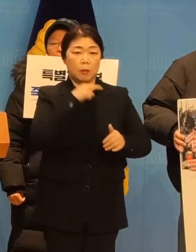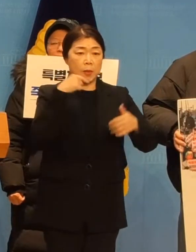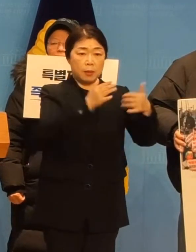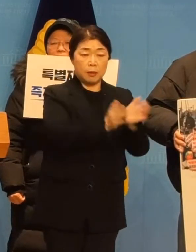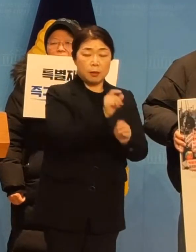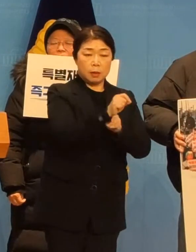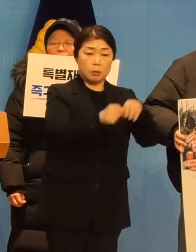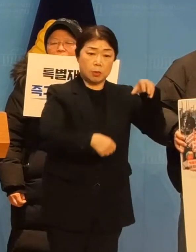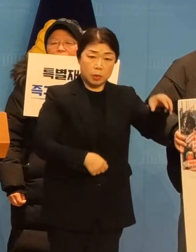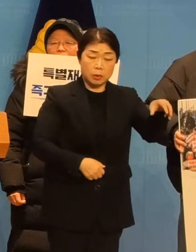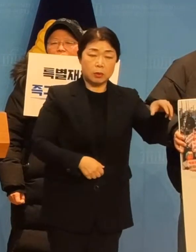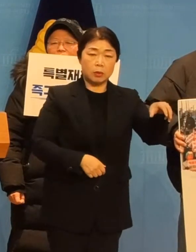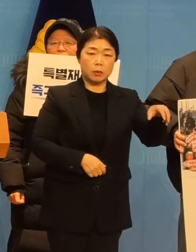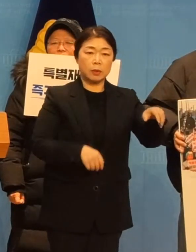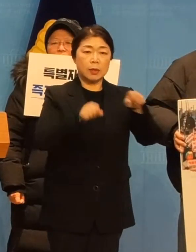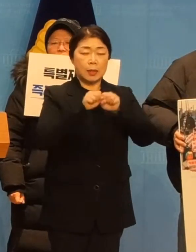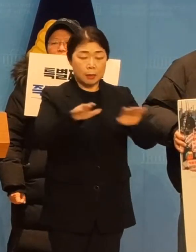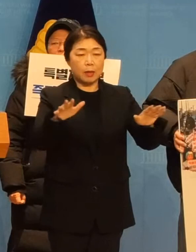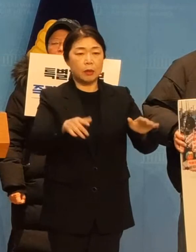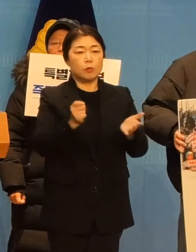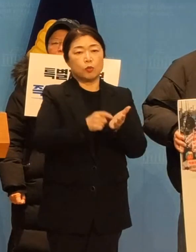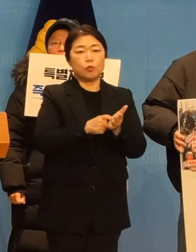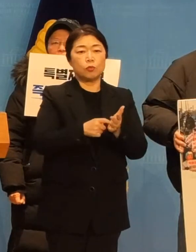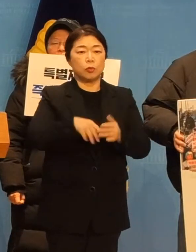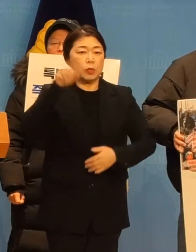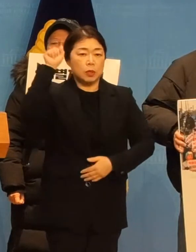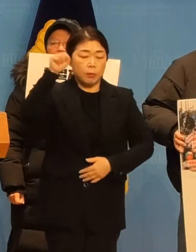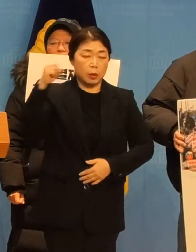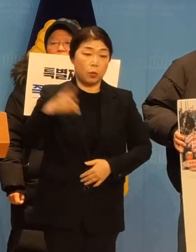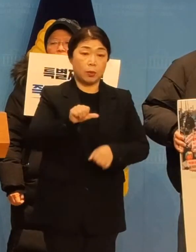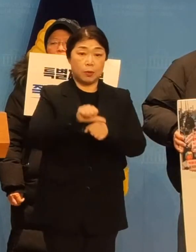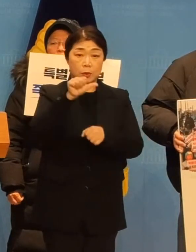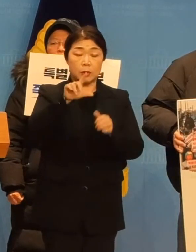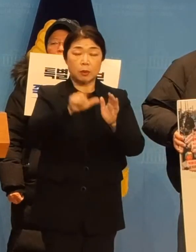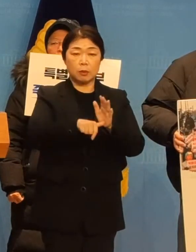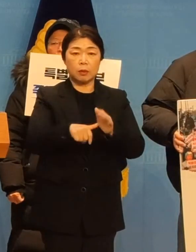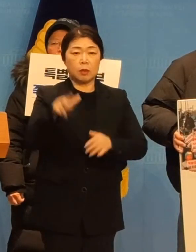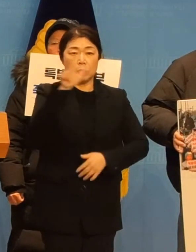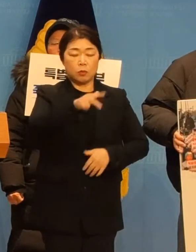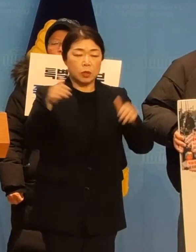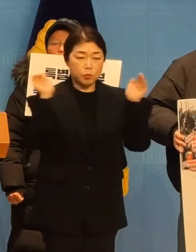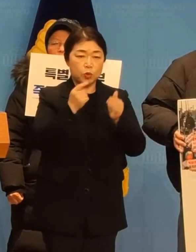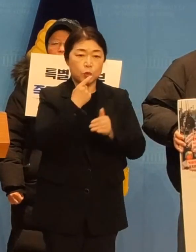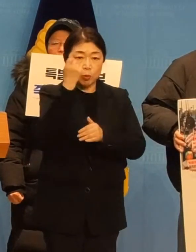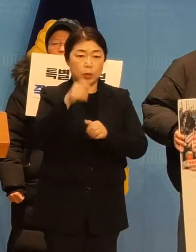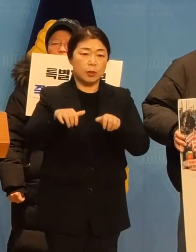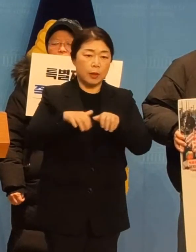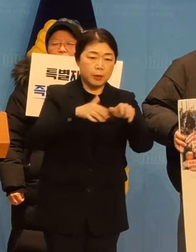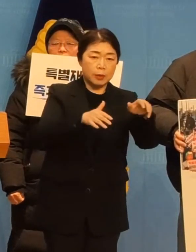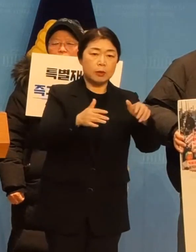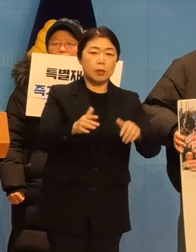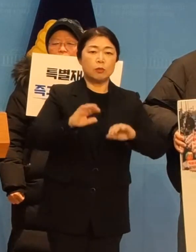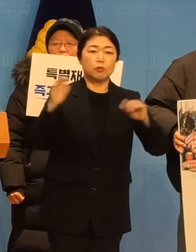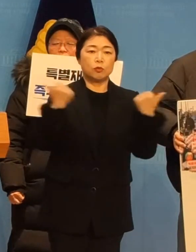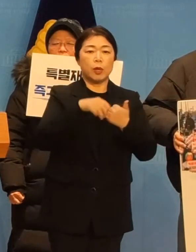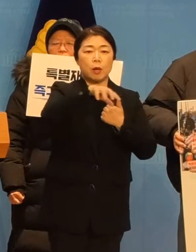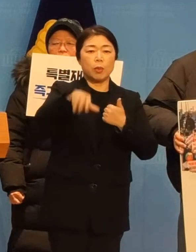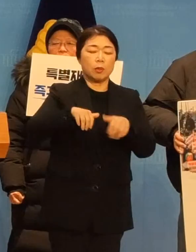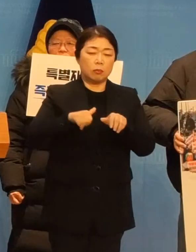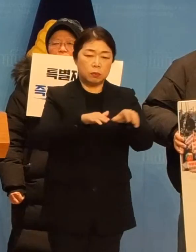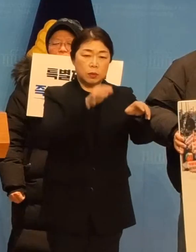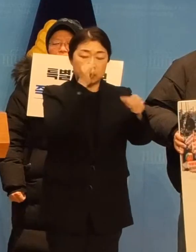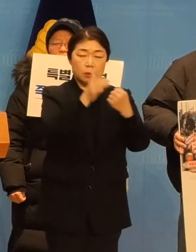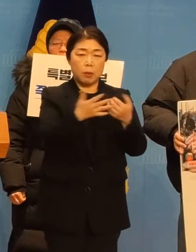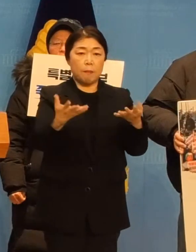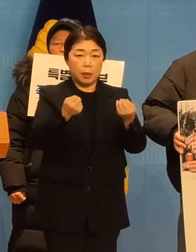앞 국힘당 해산촉구 기자 집회, 그리고 5시에는 전국 집중 촛불 대행진이 국회 앞에서 열립니다. 촛불 집회에